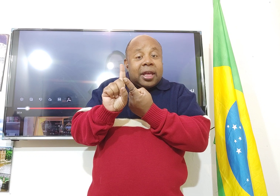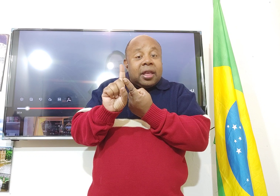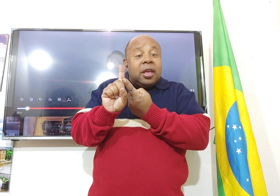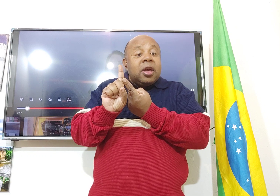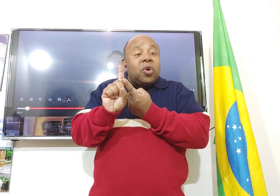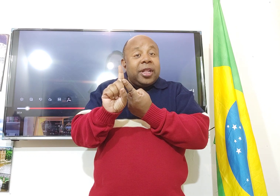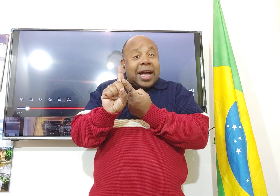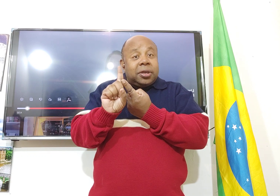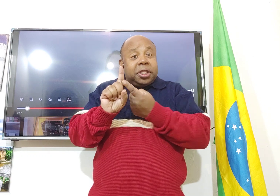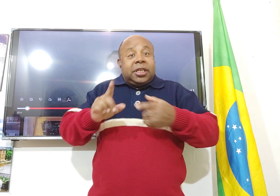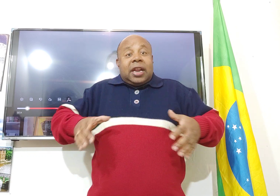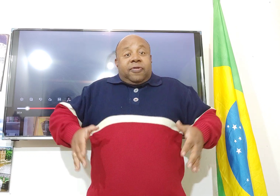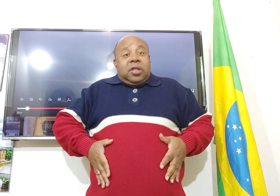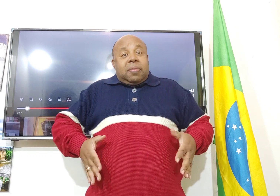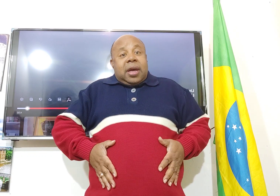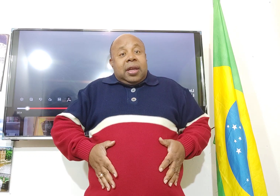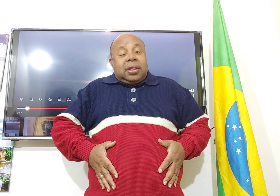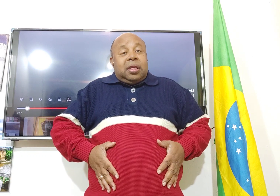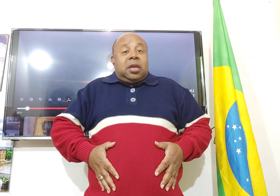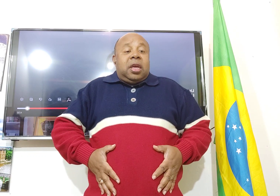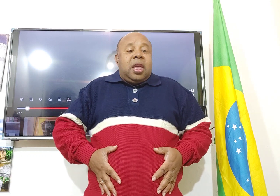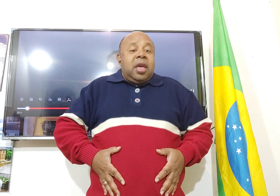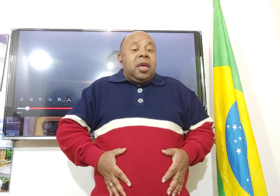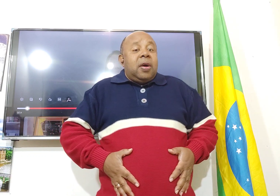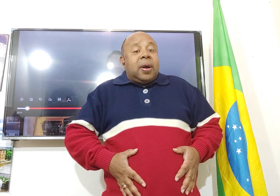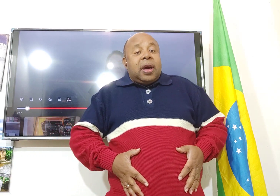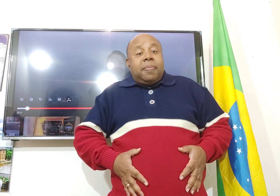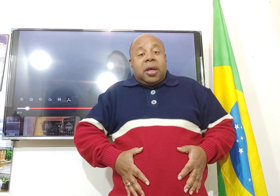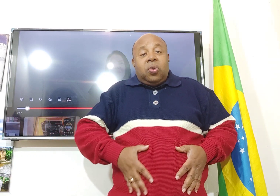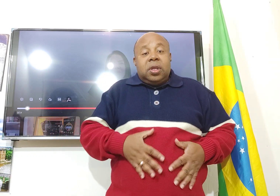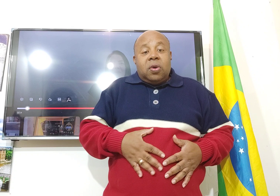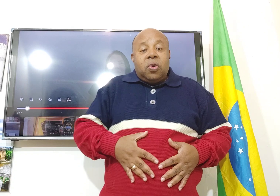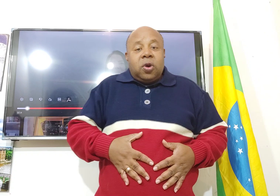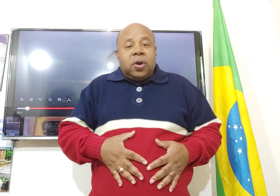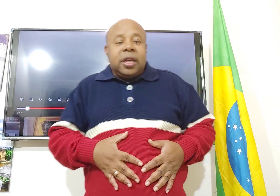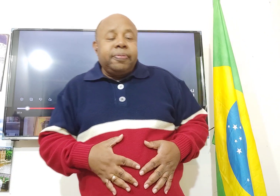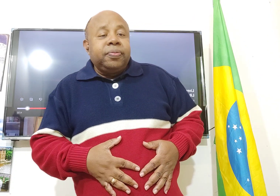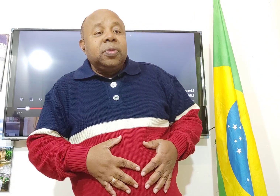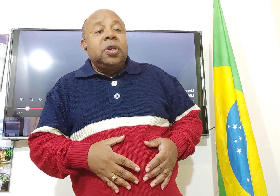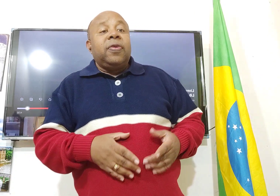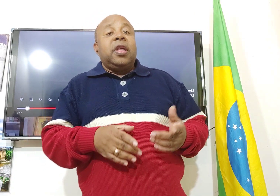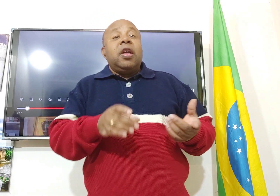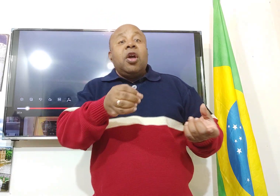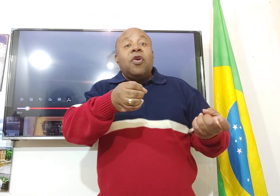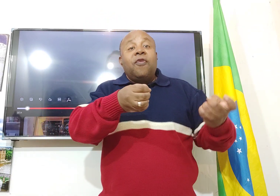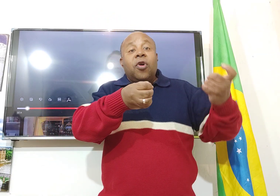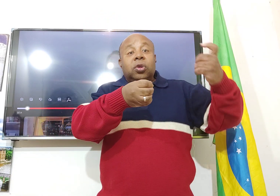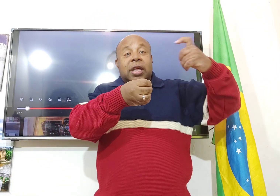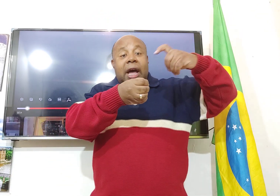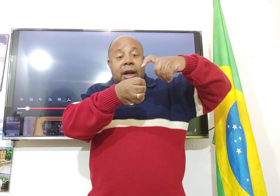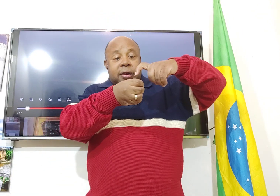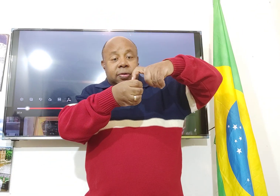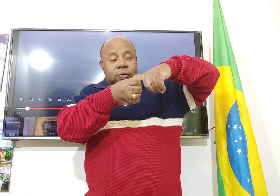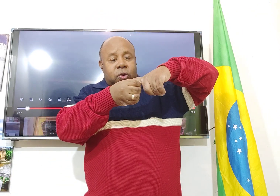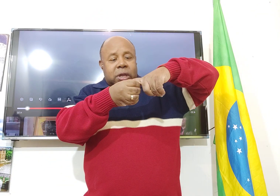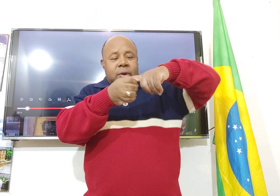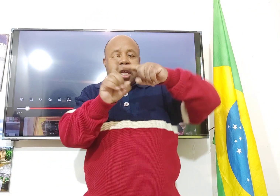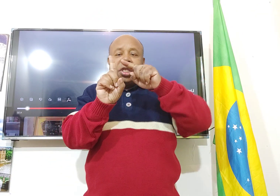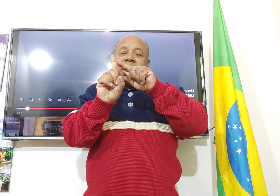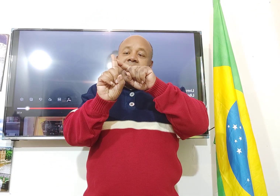mãe. Cuidado, gente, nada de fazer a barriga assim. Isso aqui é o cara barrigudão gordo, né? Então assim, voltar o quê?